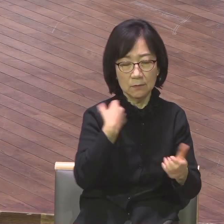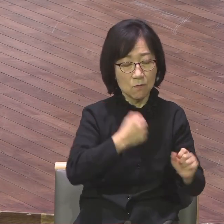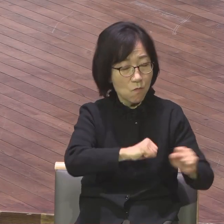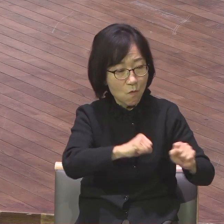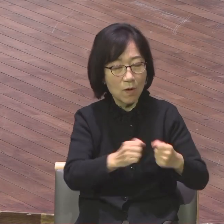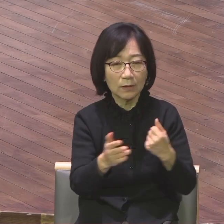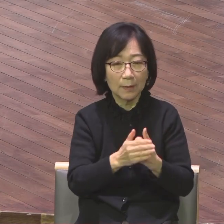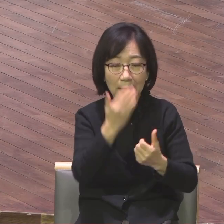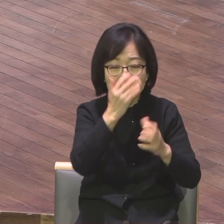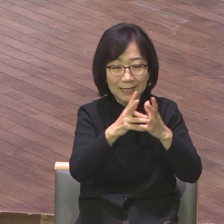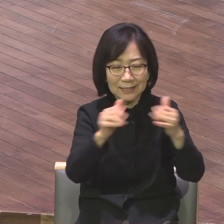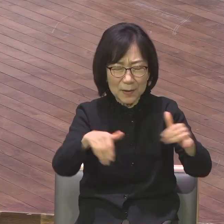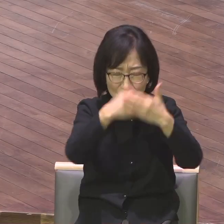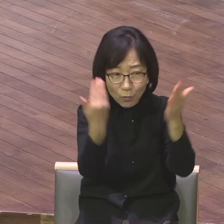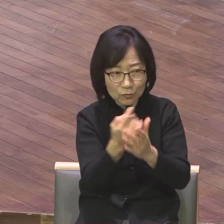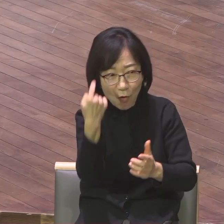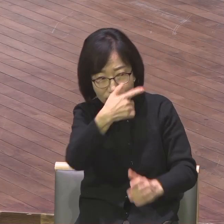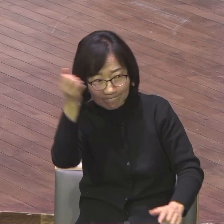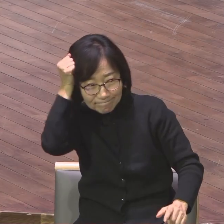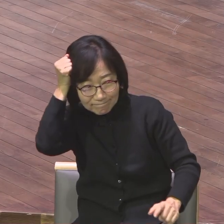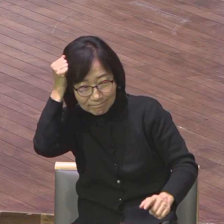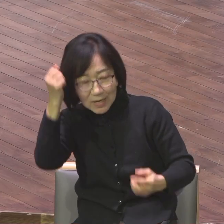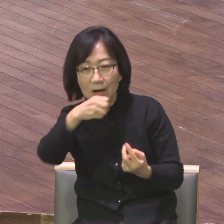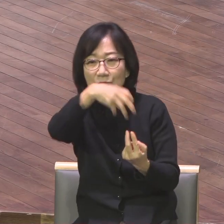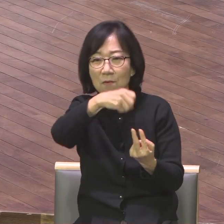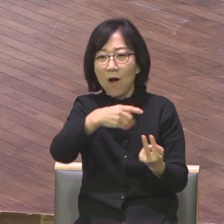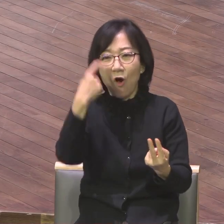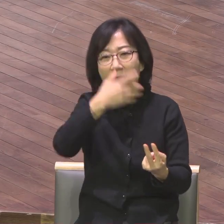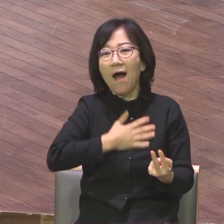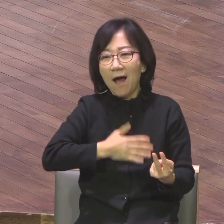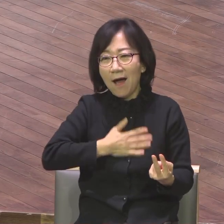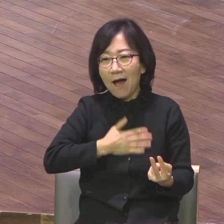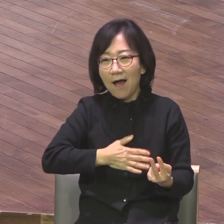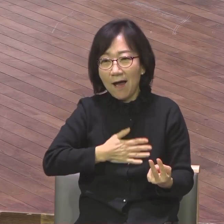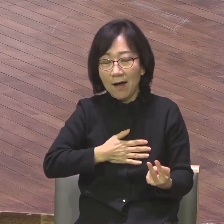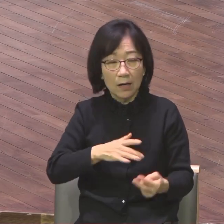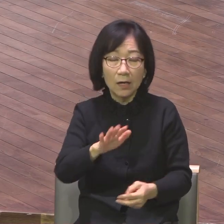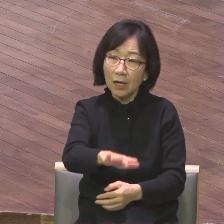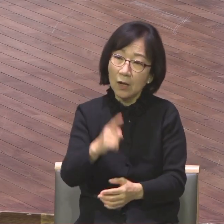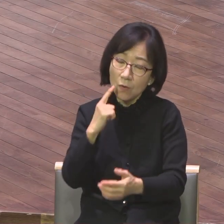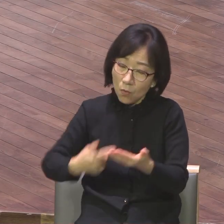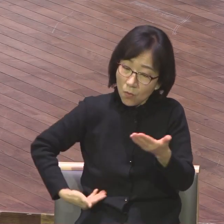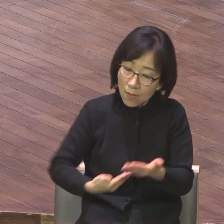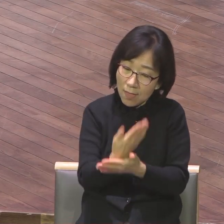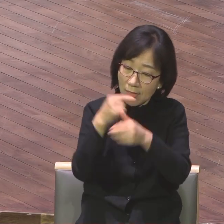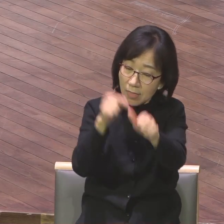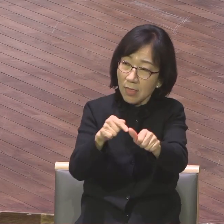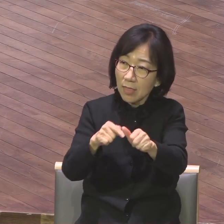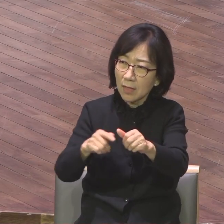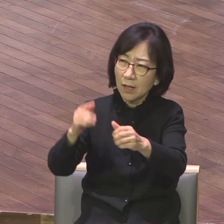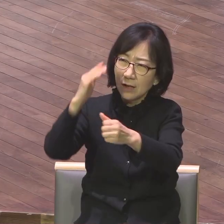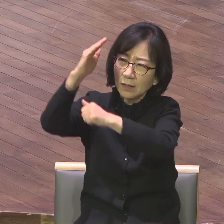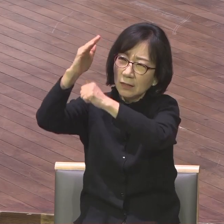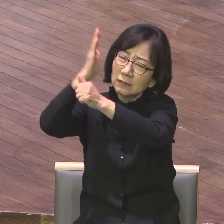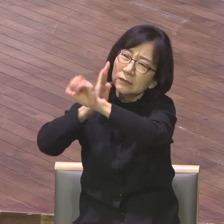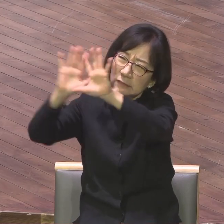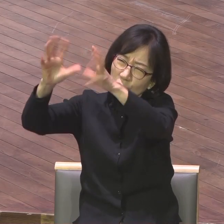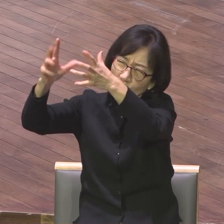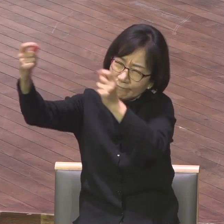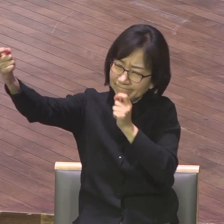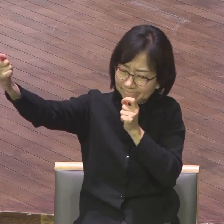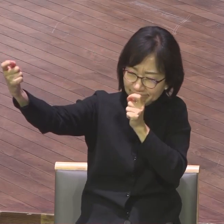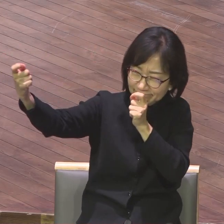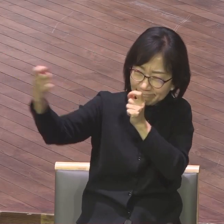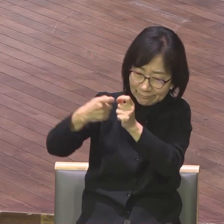수많은 사람들이 회개하라, 천국에 가까웠느니라, 외치는 이 세례요한의 이